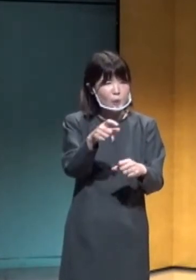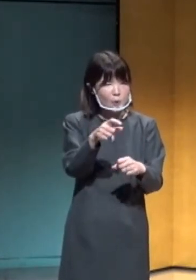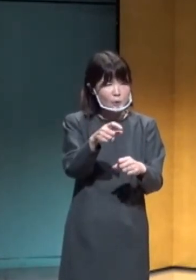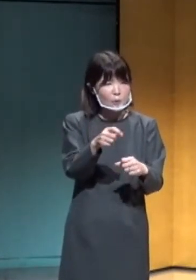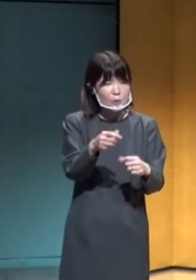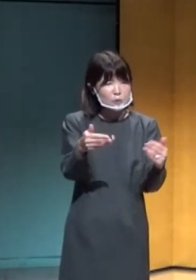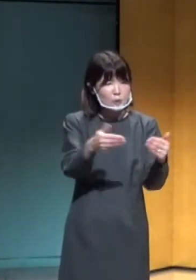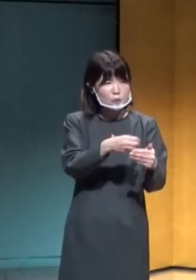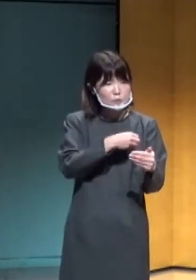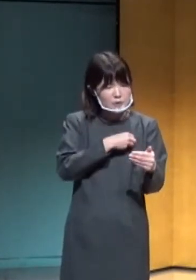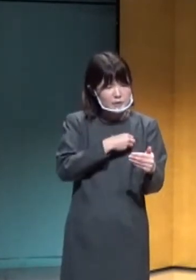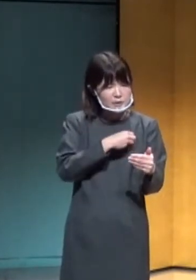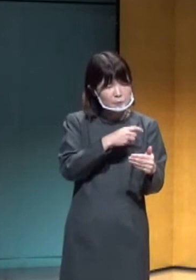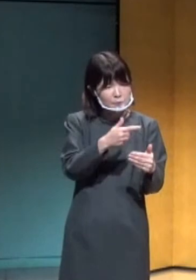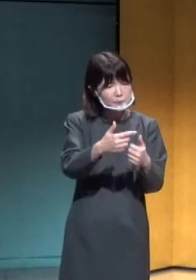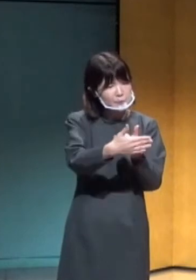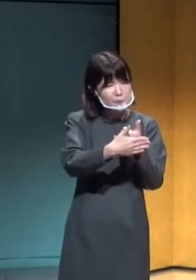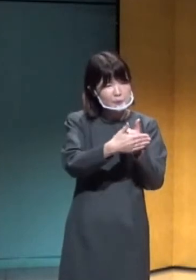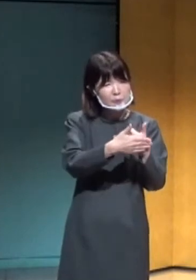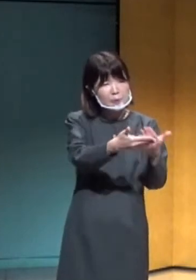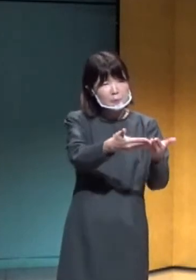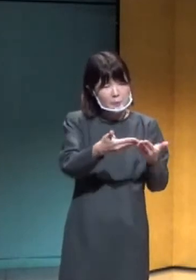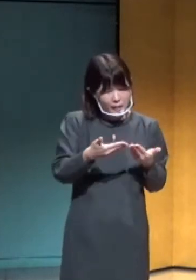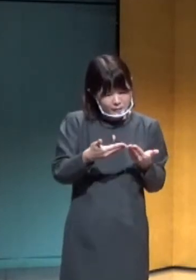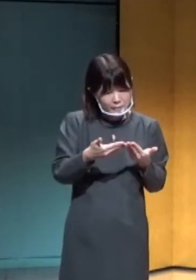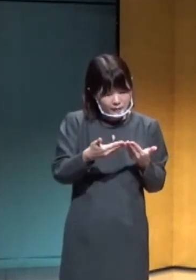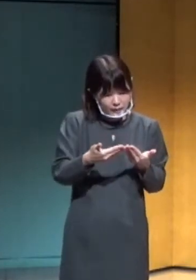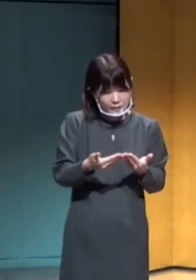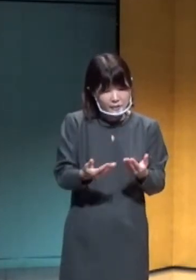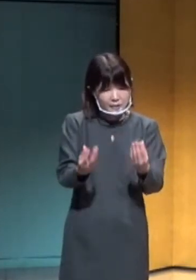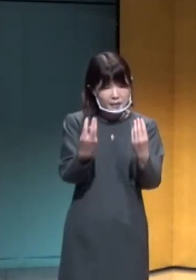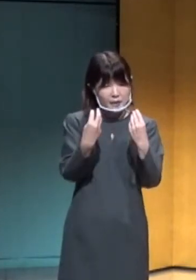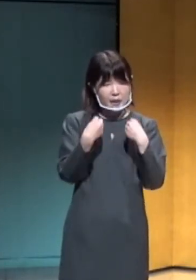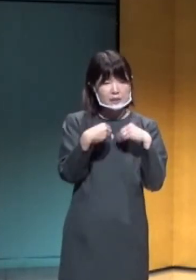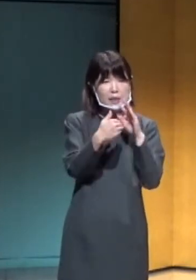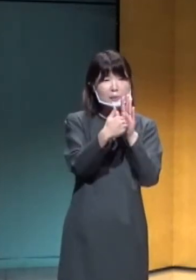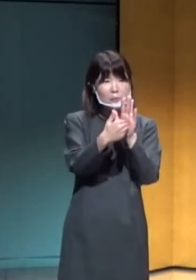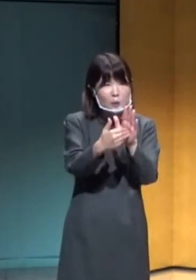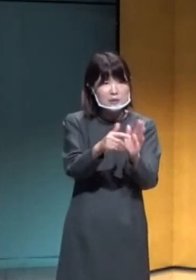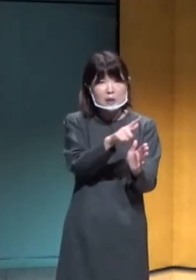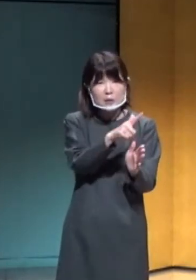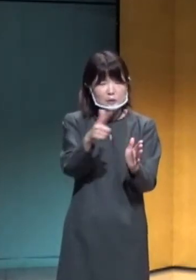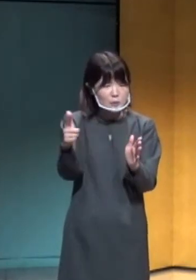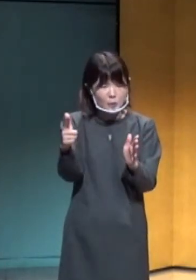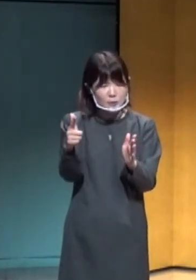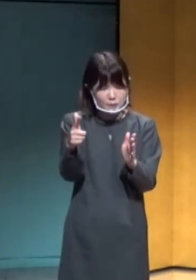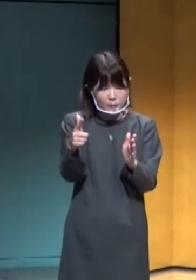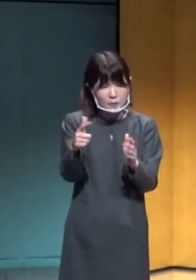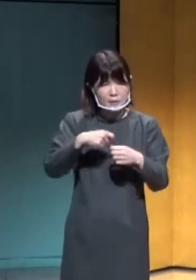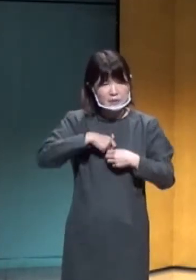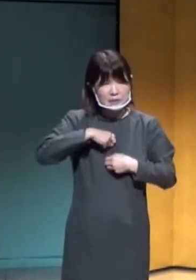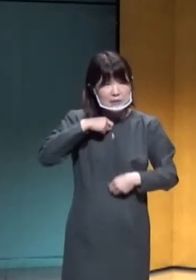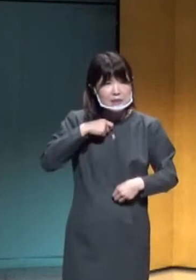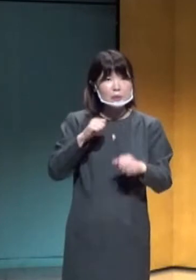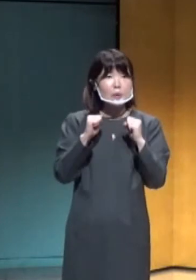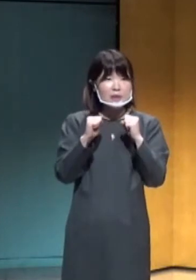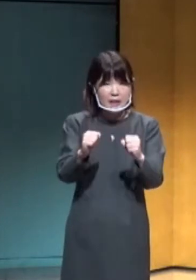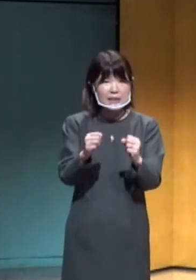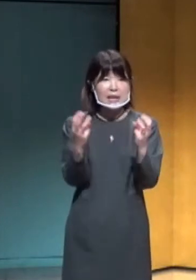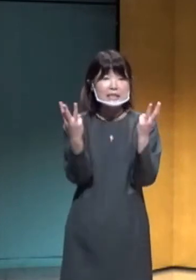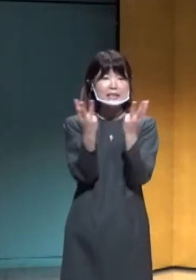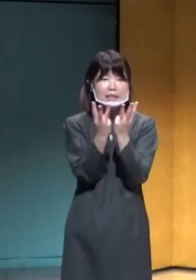重ねまして、感染防止対策をの徹底とですね、参加者を制限し、先ほどもございます